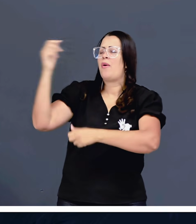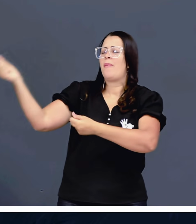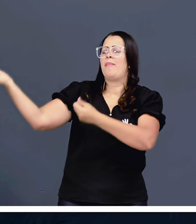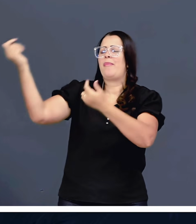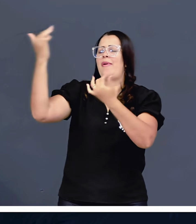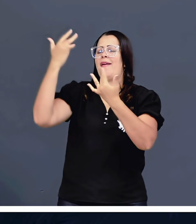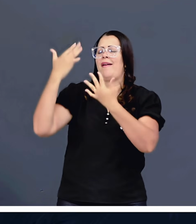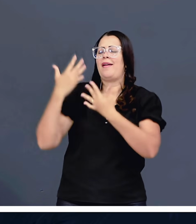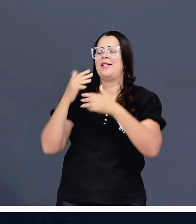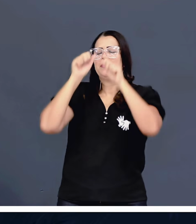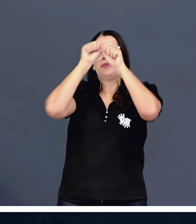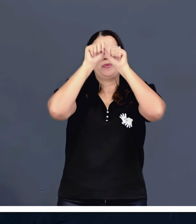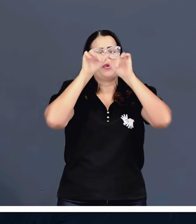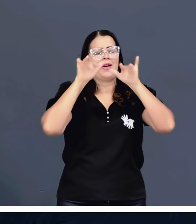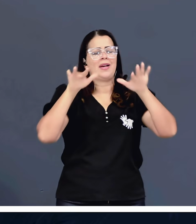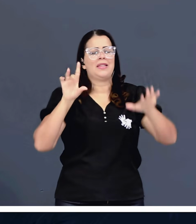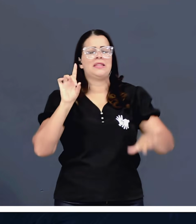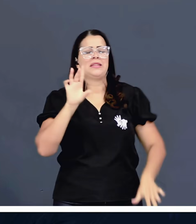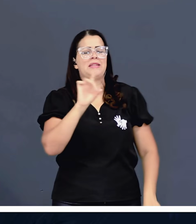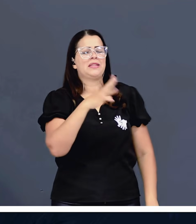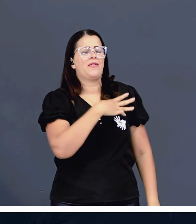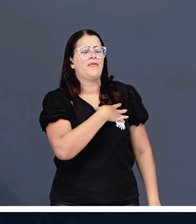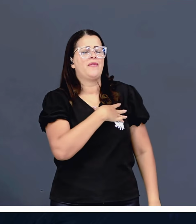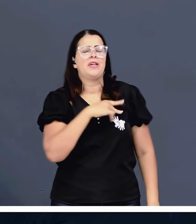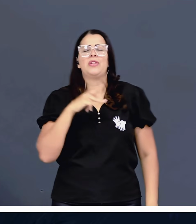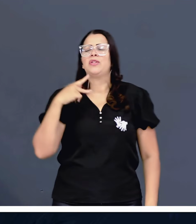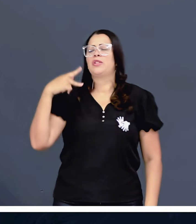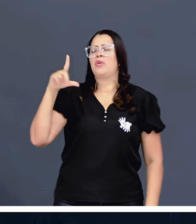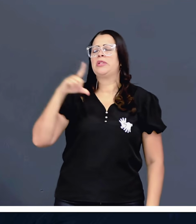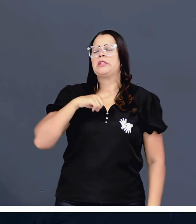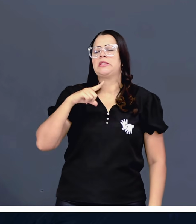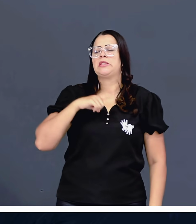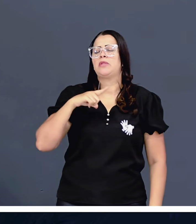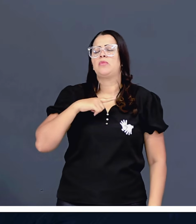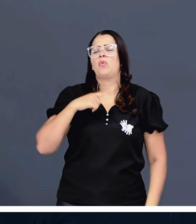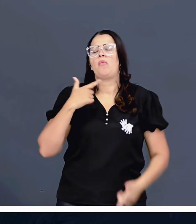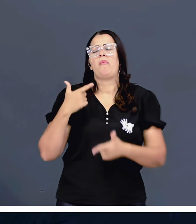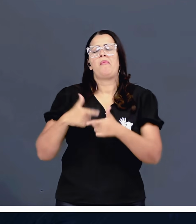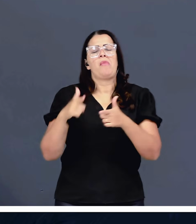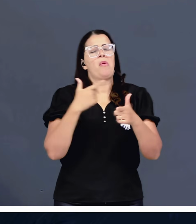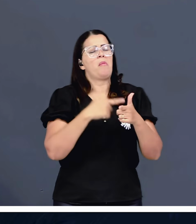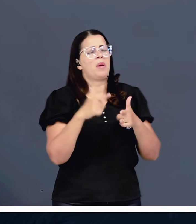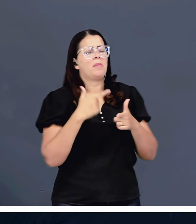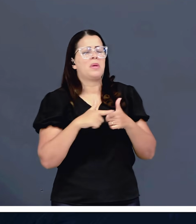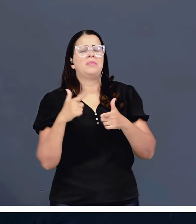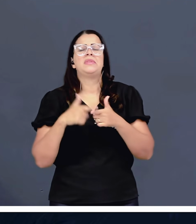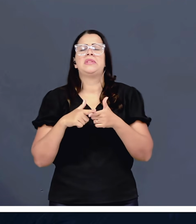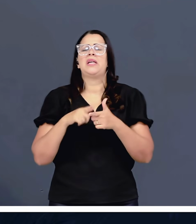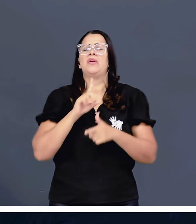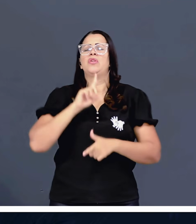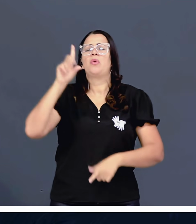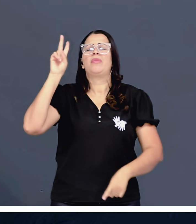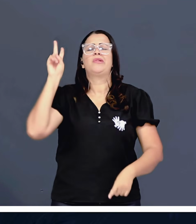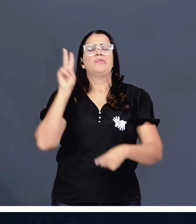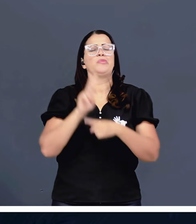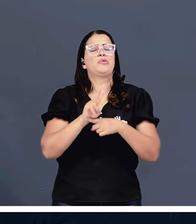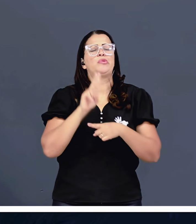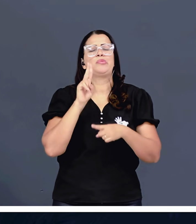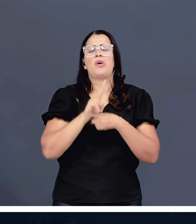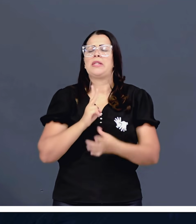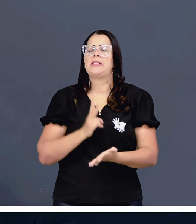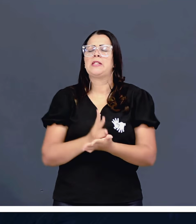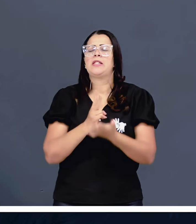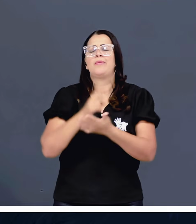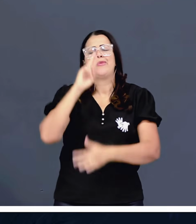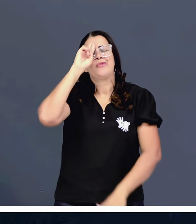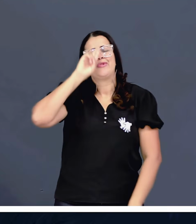venha sobre a vida de cada um dos teus filhos. Aqueles que estão tendo algum enfrentamento, que eles sejam supridos nas suas necessidades. Que o